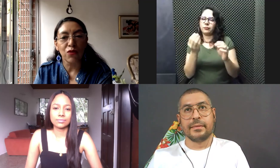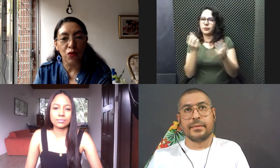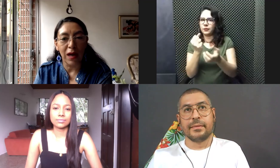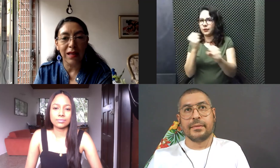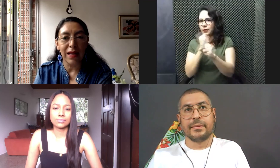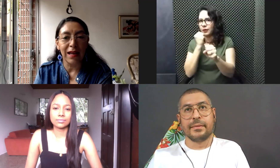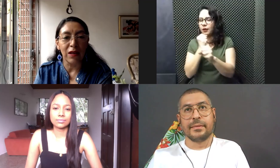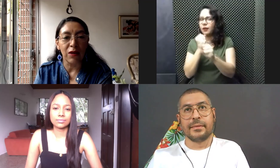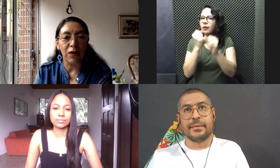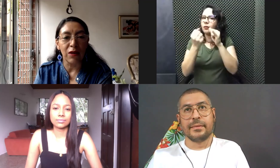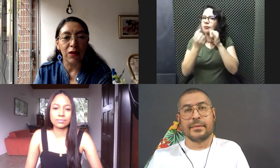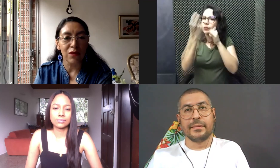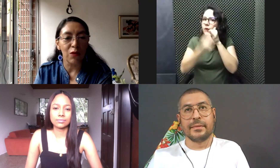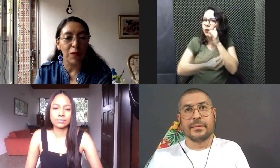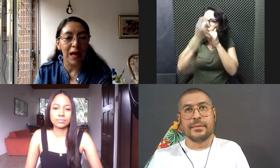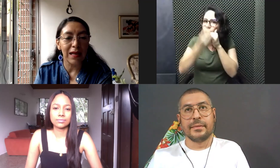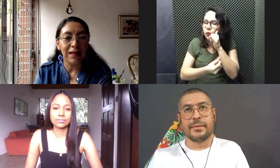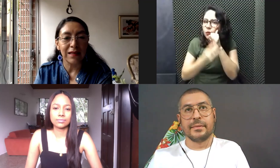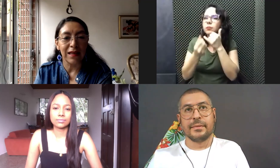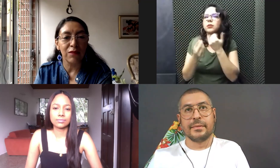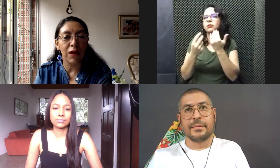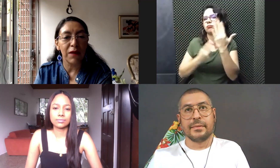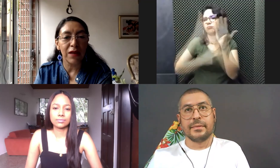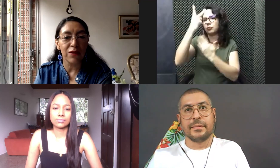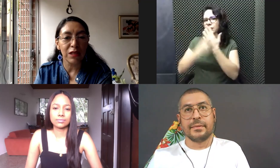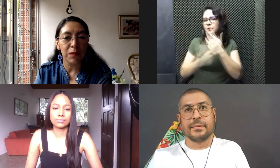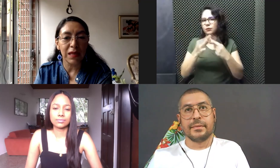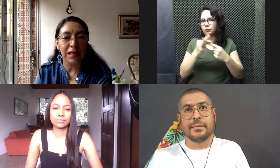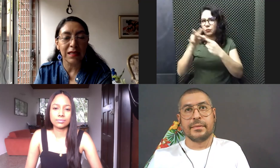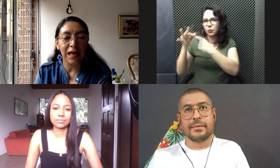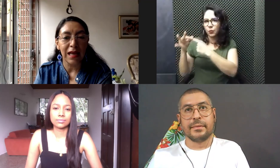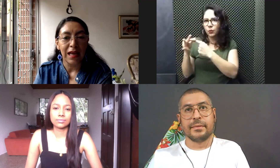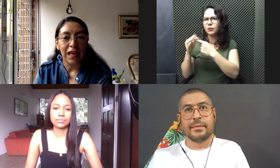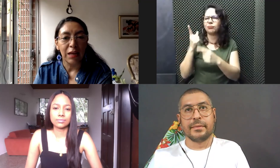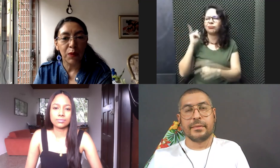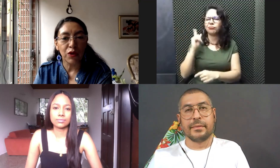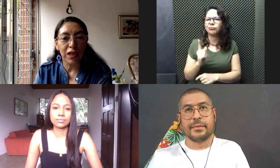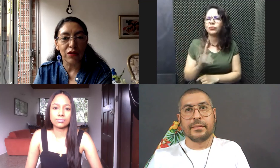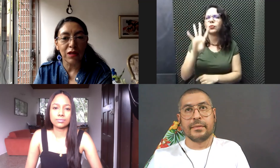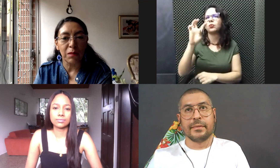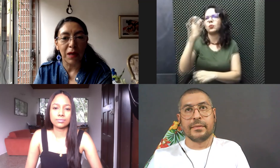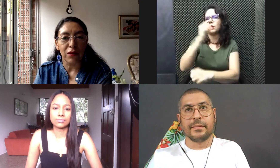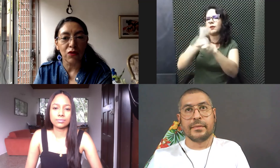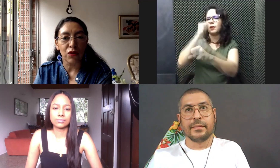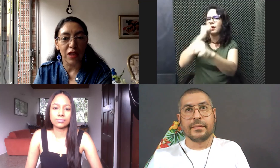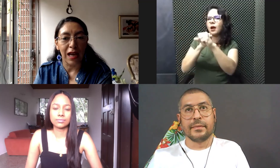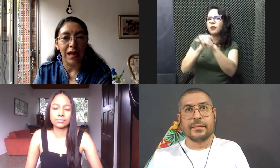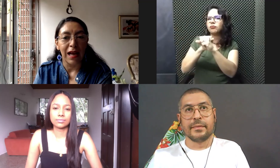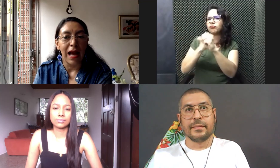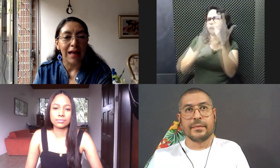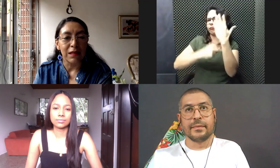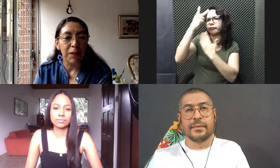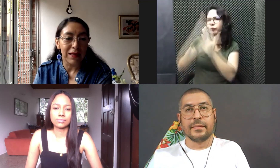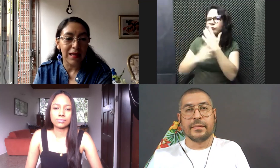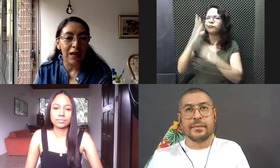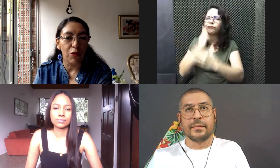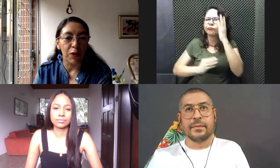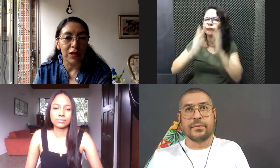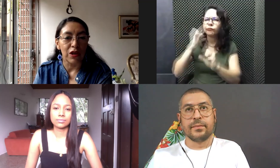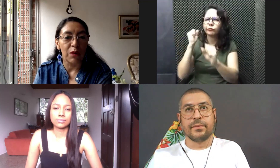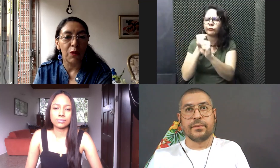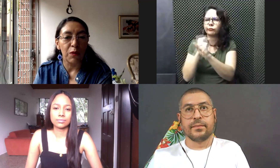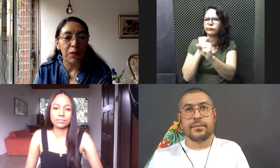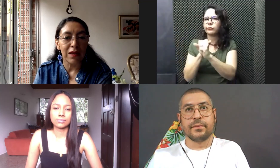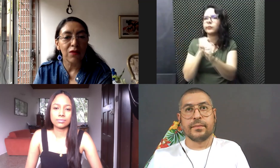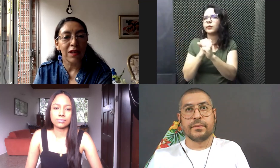Ella es usuaria de la lengua de señas colombiana y tiene 9 años de experiencia en proyectos de impacto social. Hace parte de la